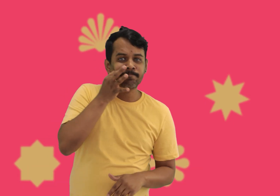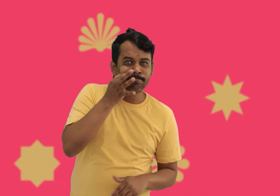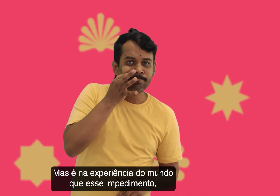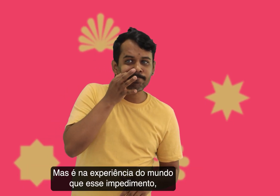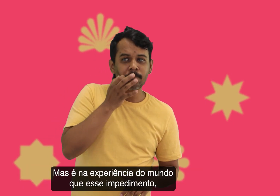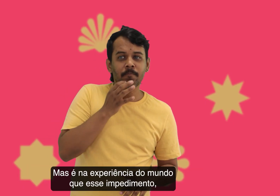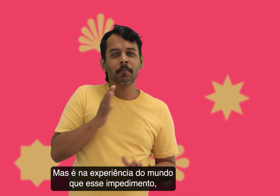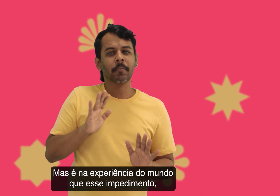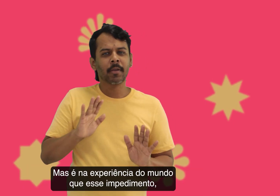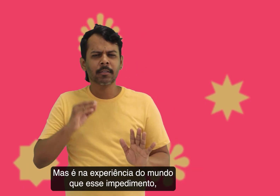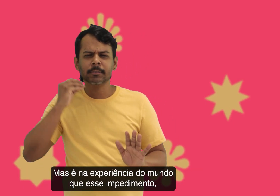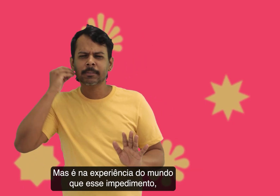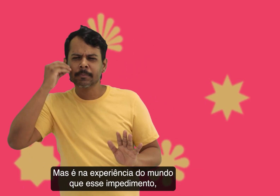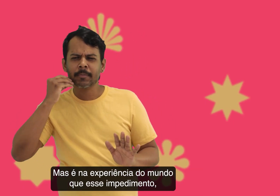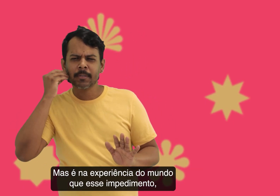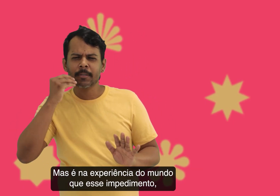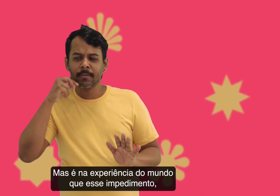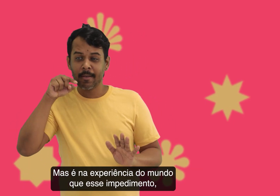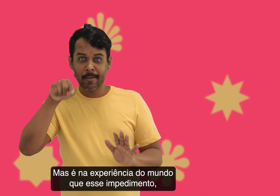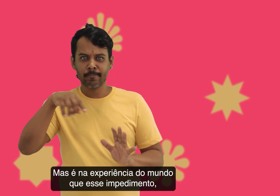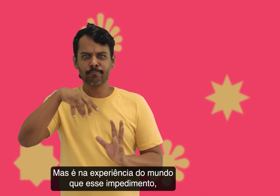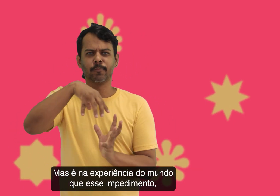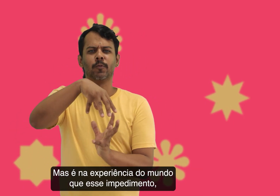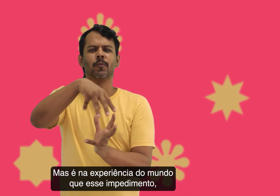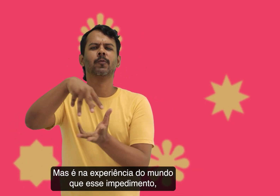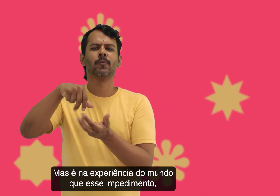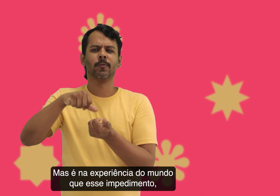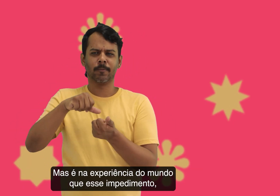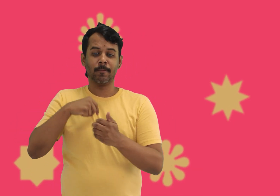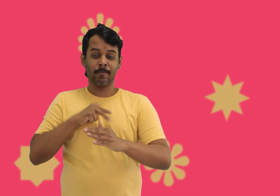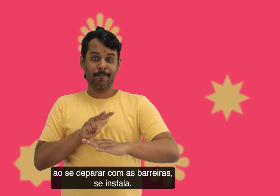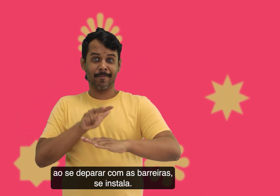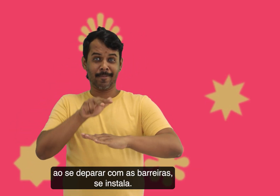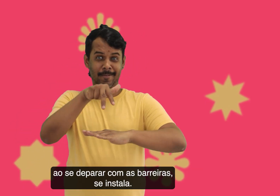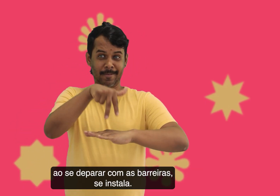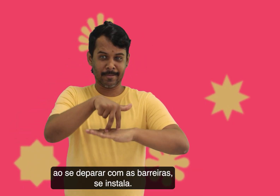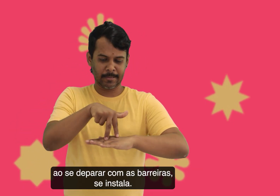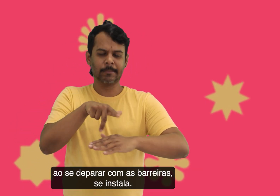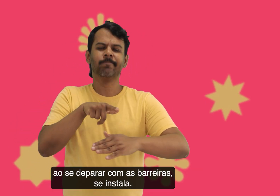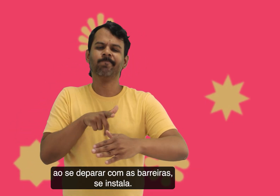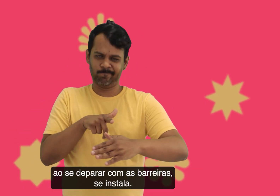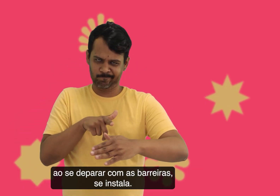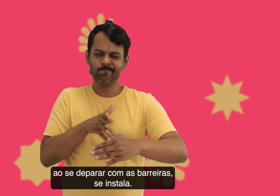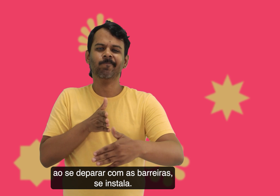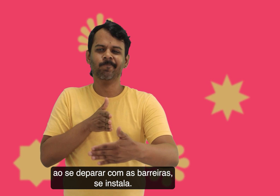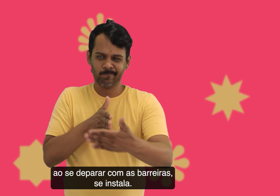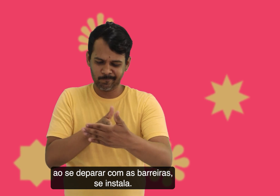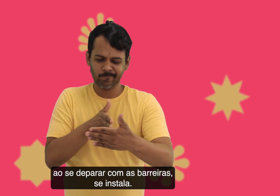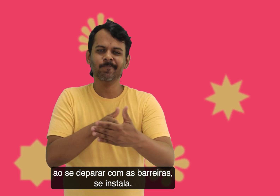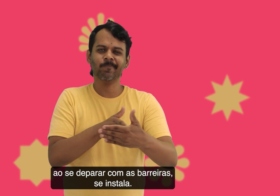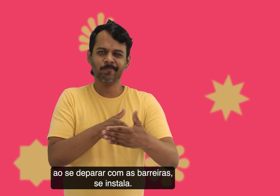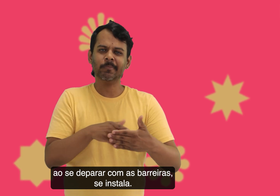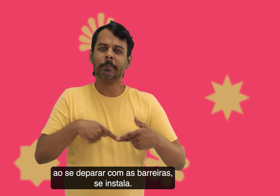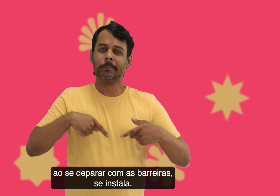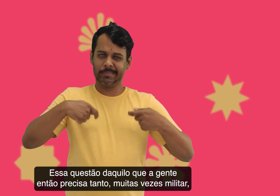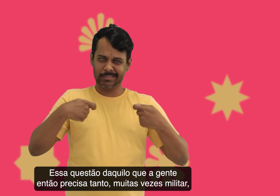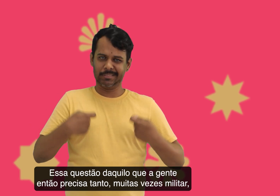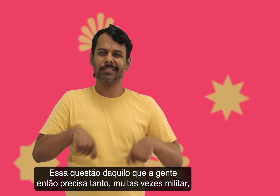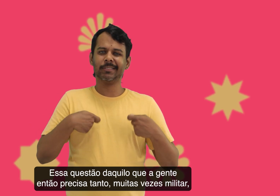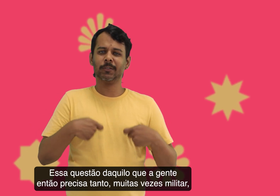física, mas é na experiência do mundo que esse impedimento, né, ao se deparar com as barreiras, se instala essa